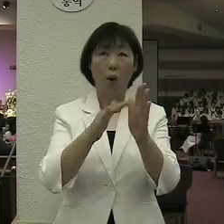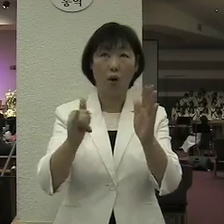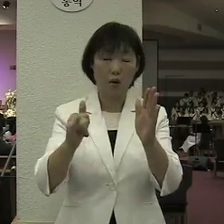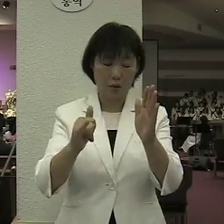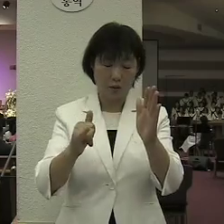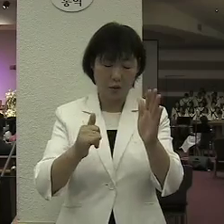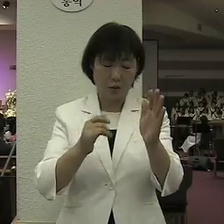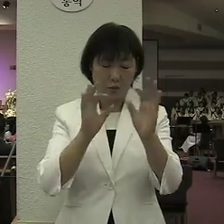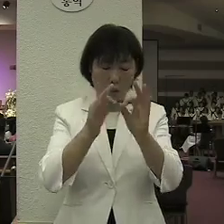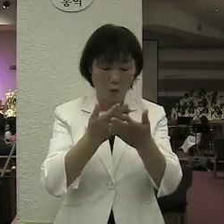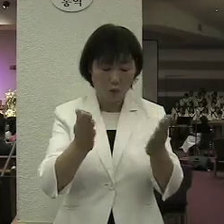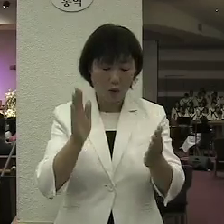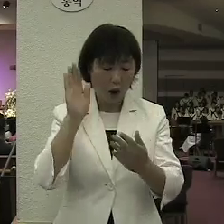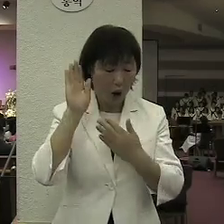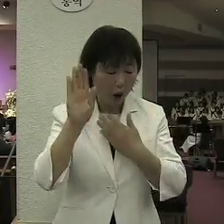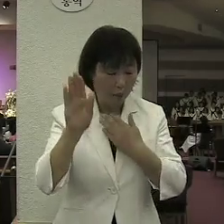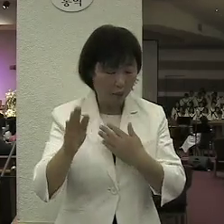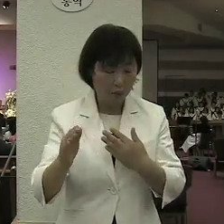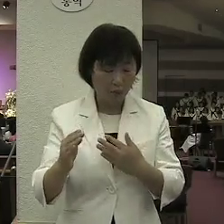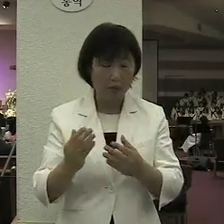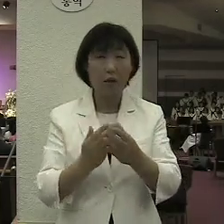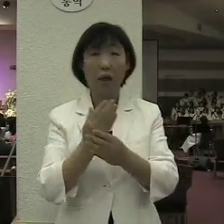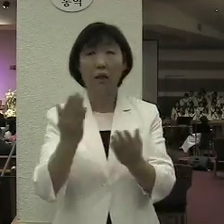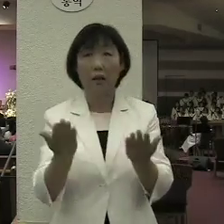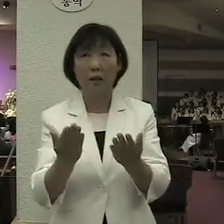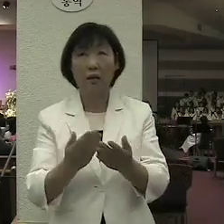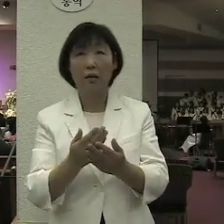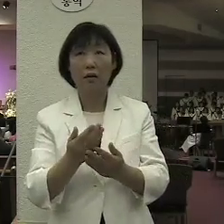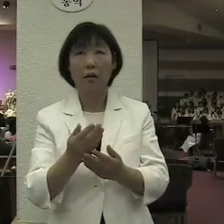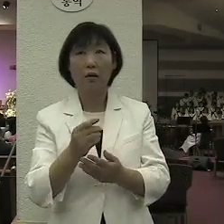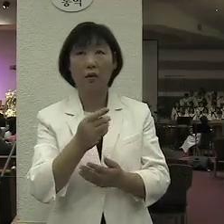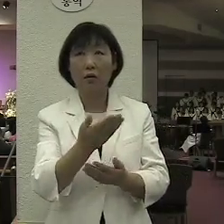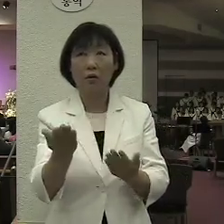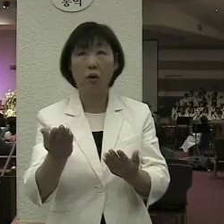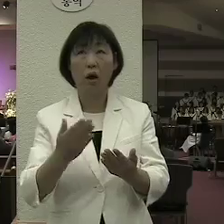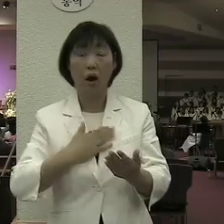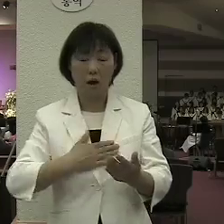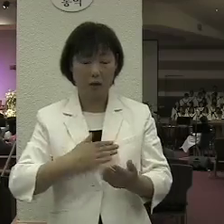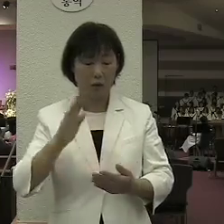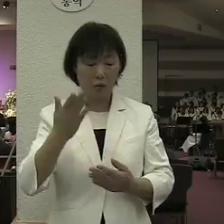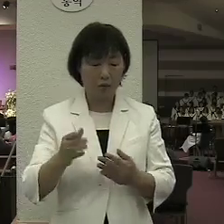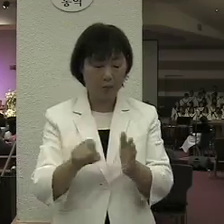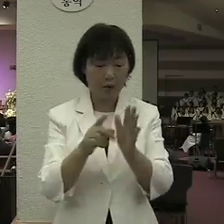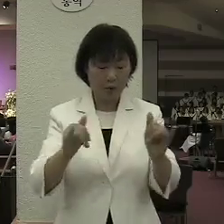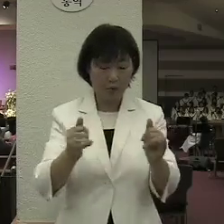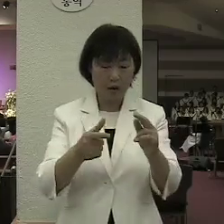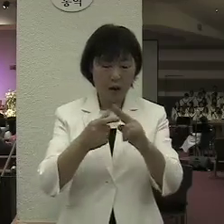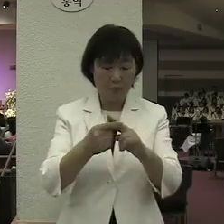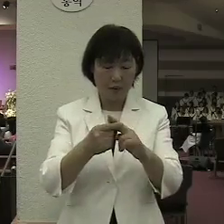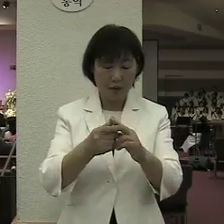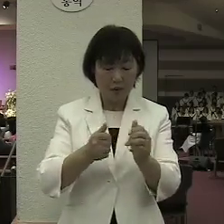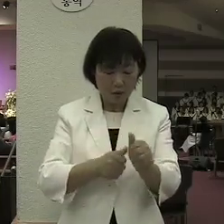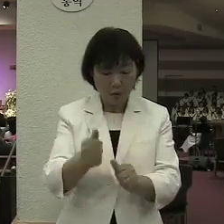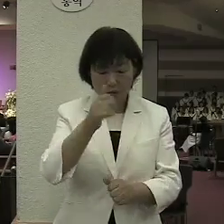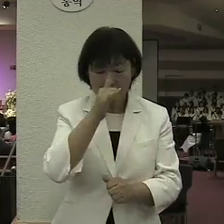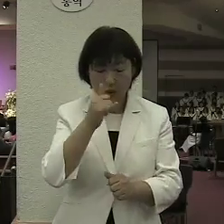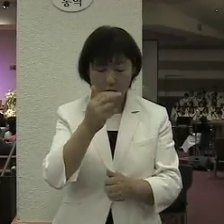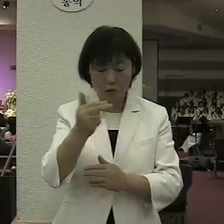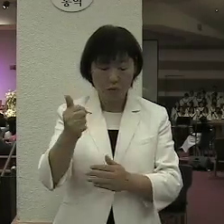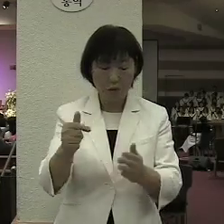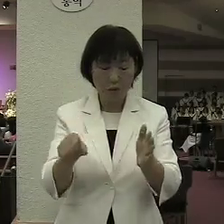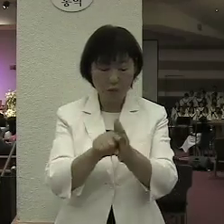두루마리 책을 열어서 볼 수 있는 자들이 아무도 없다. 합당한 자들이 아무도 없다고 말씀을 하시니까